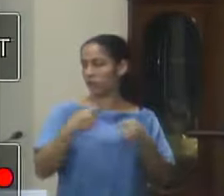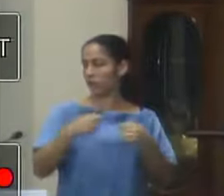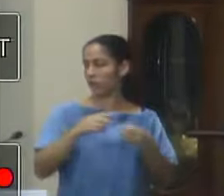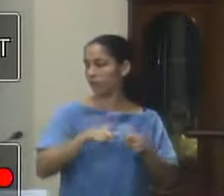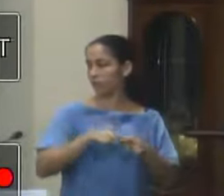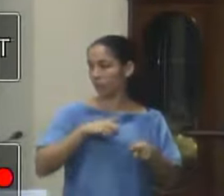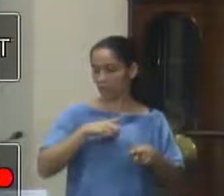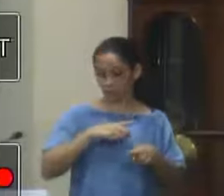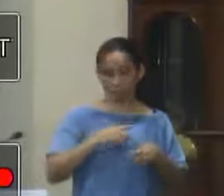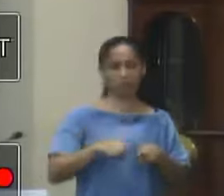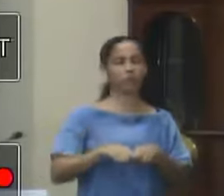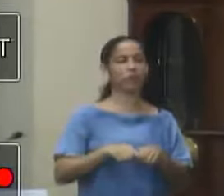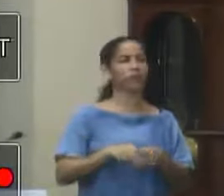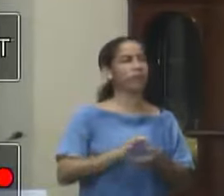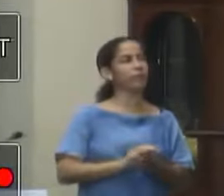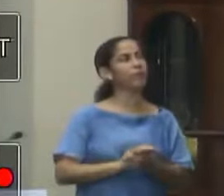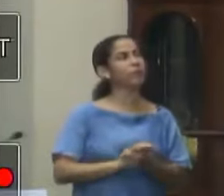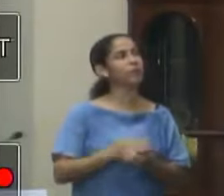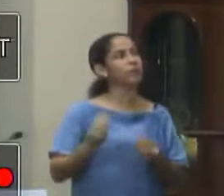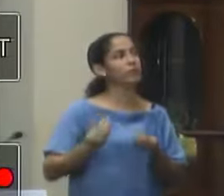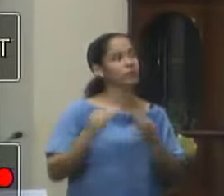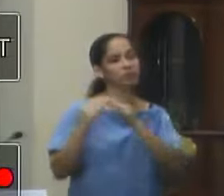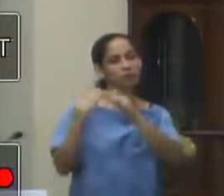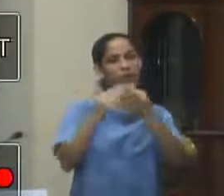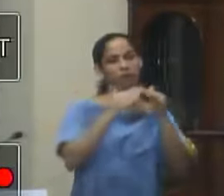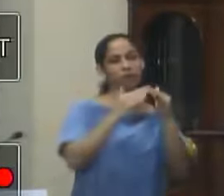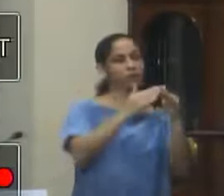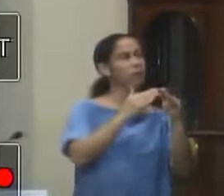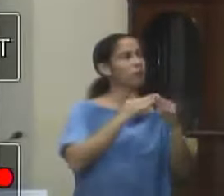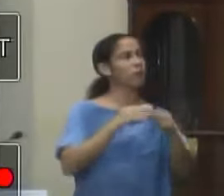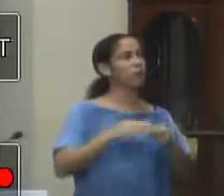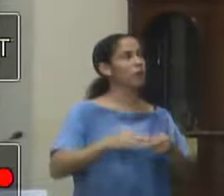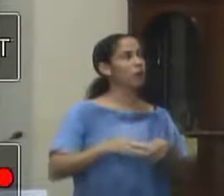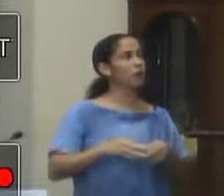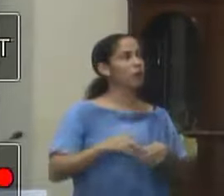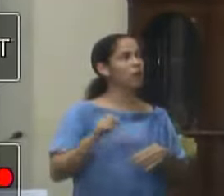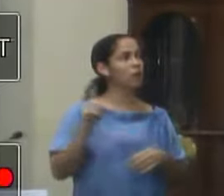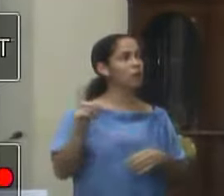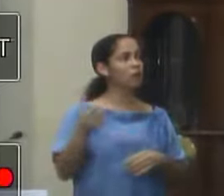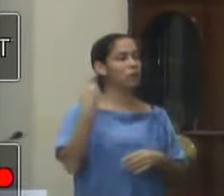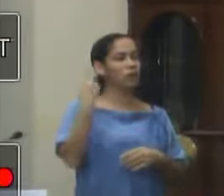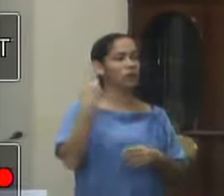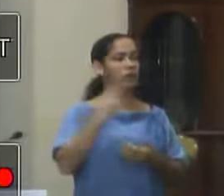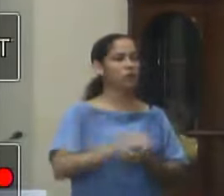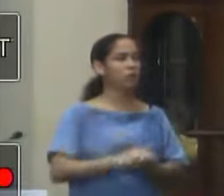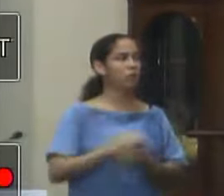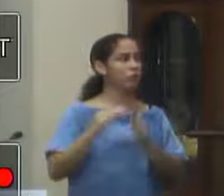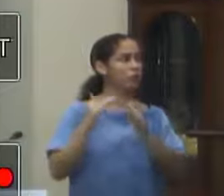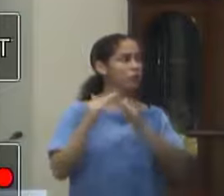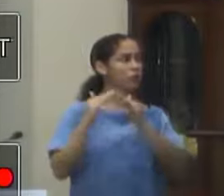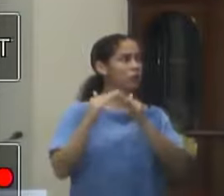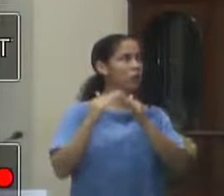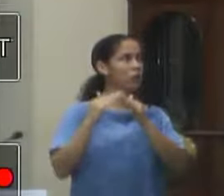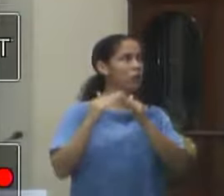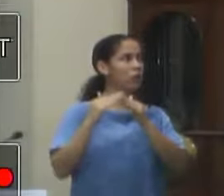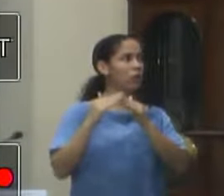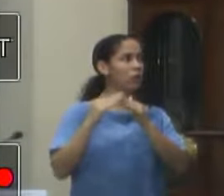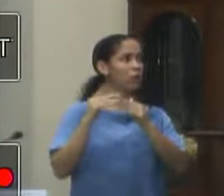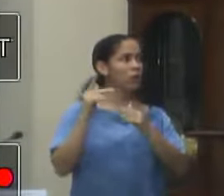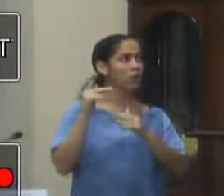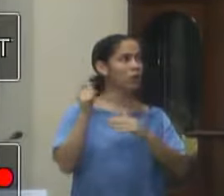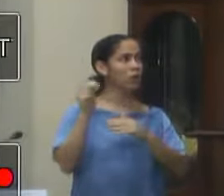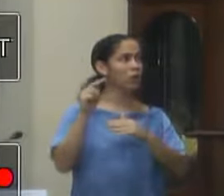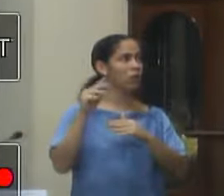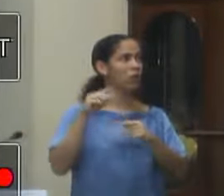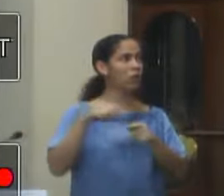tem umas casinhas lá, vamos dizer assim, uma única casa de pau de